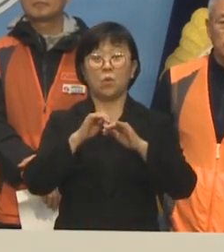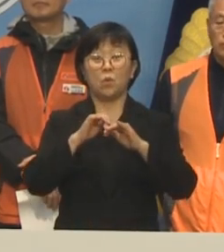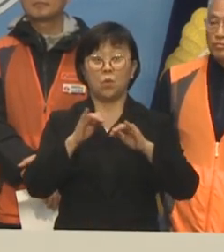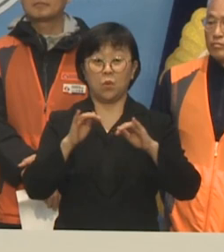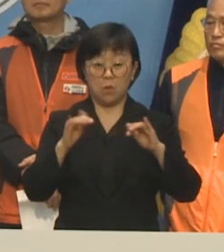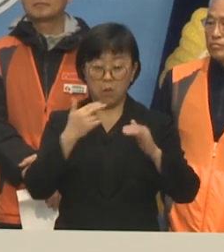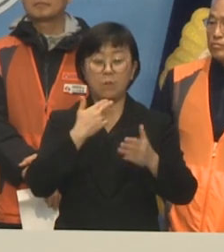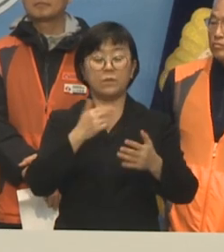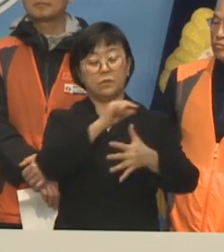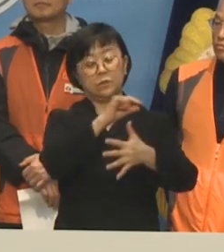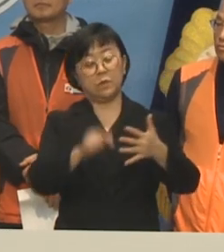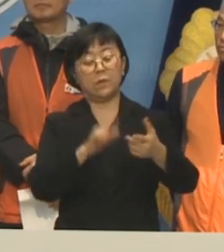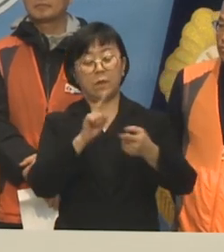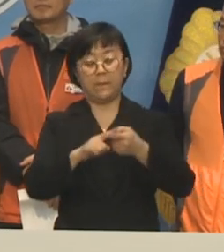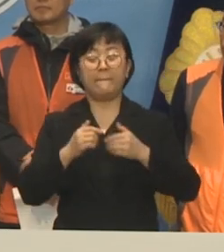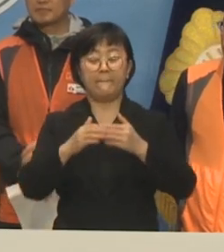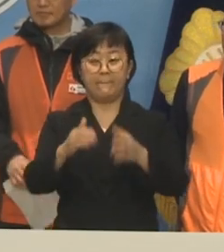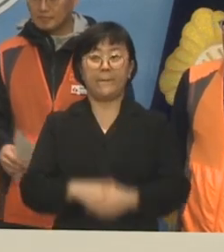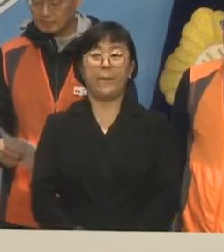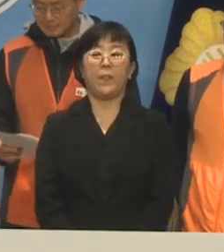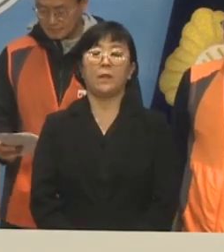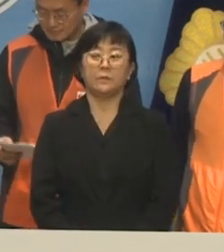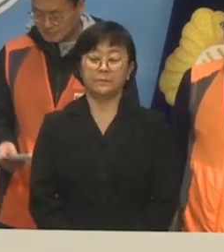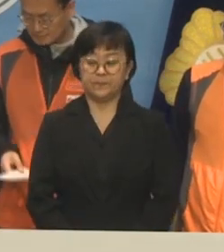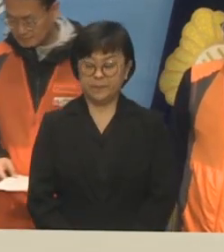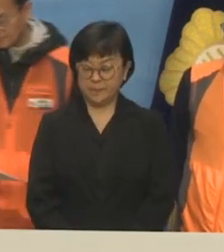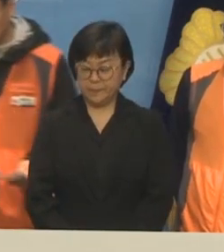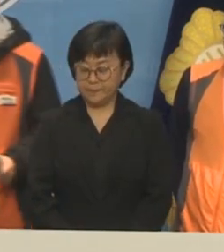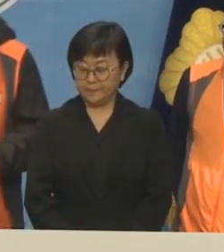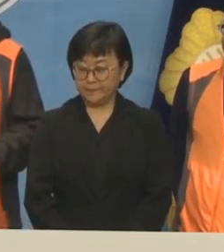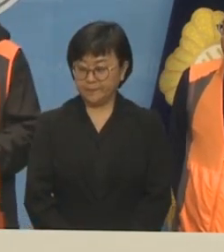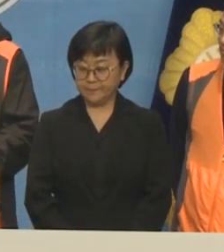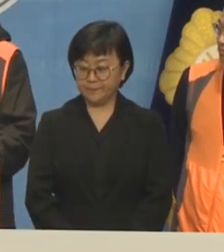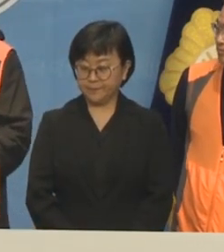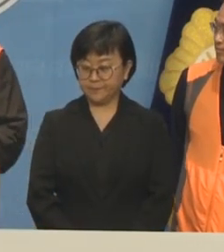없이 차례대로 진행하도록 하겠습니다.